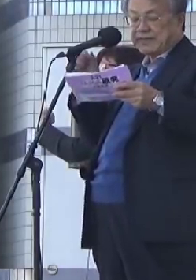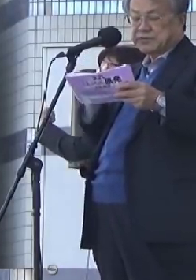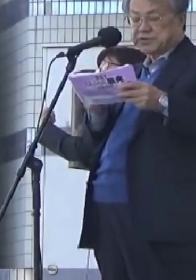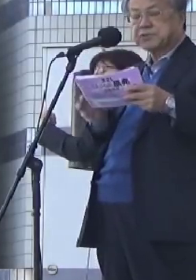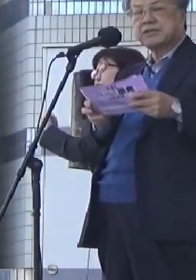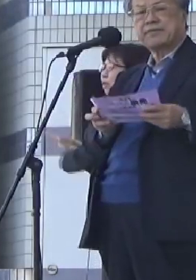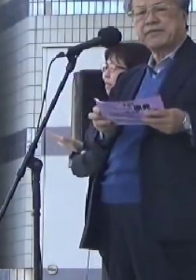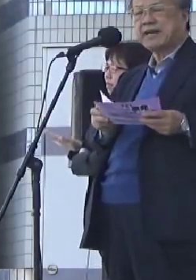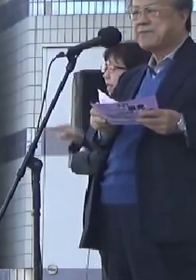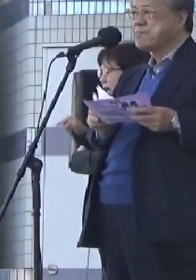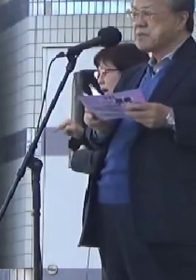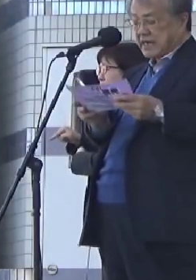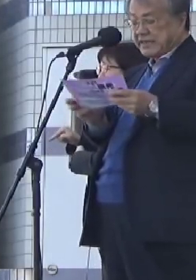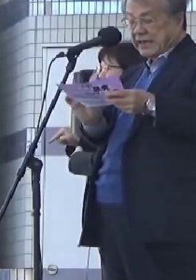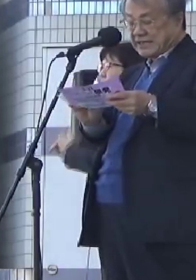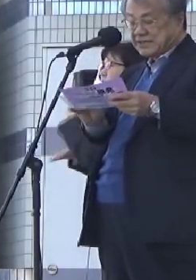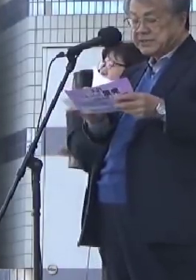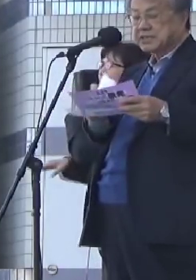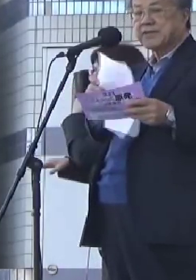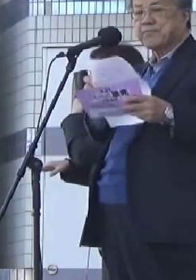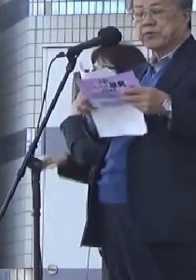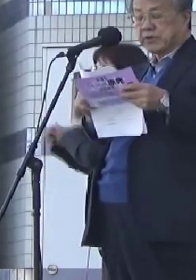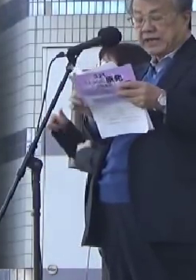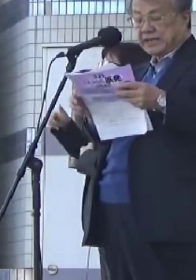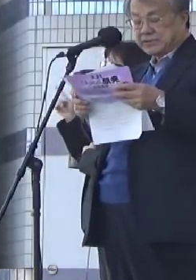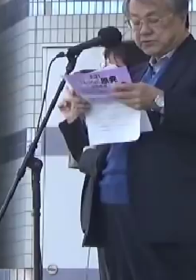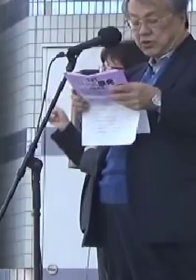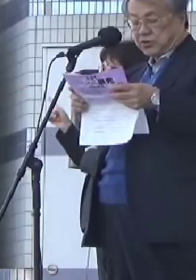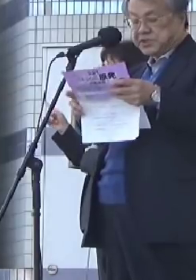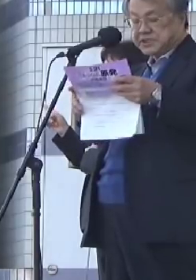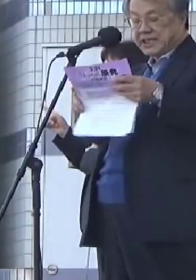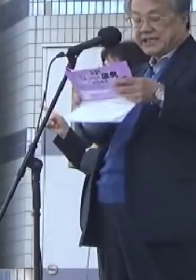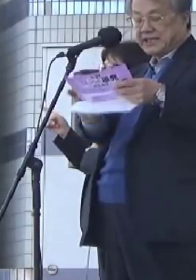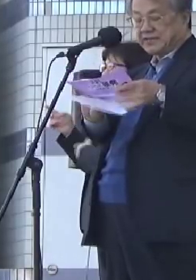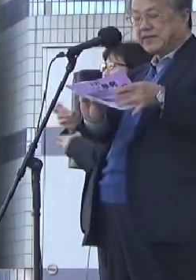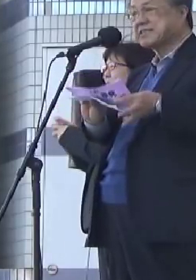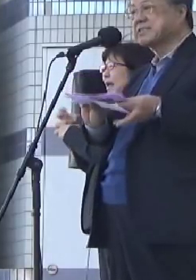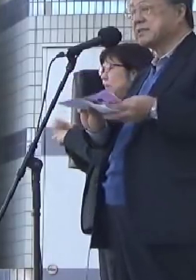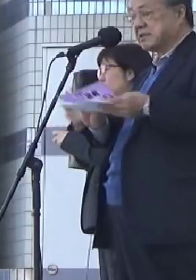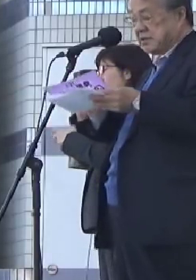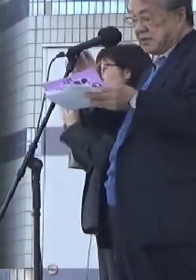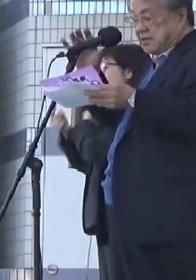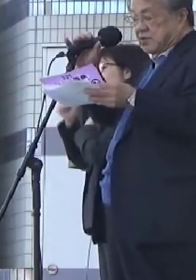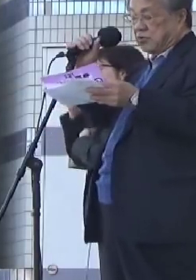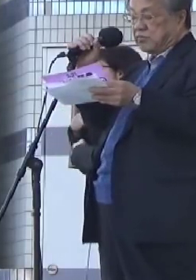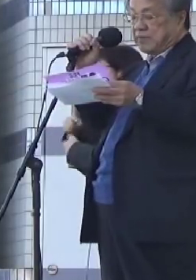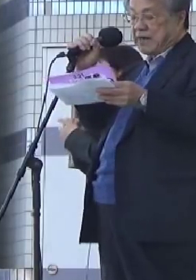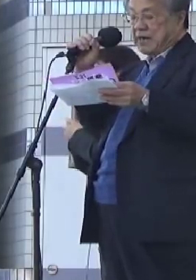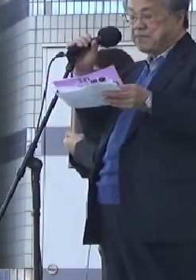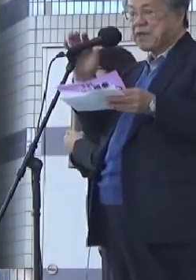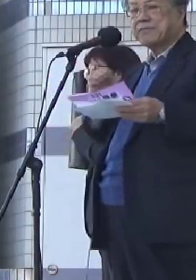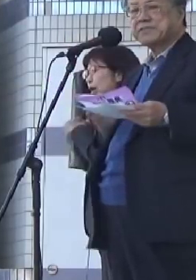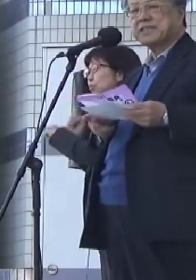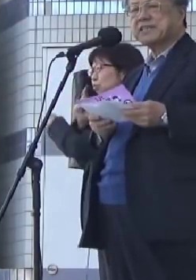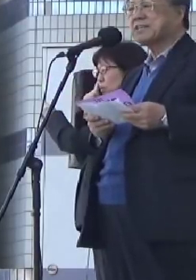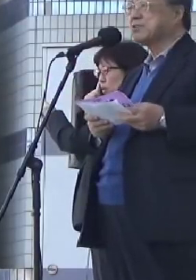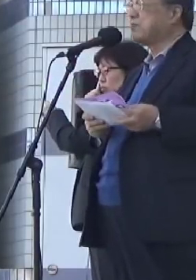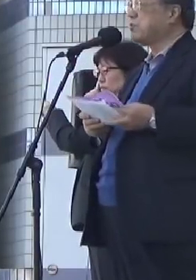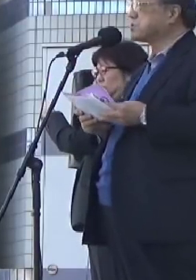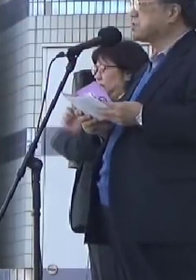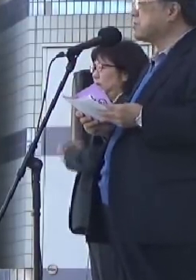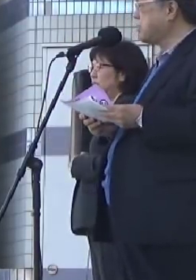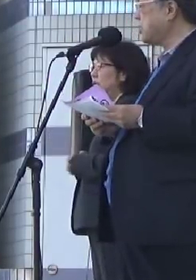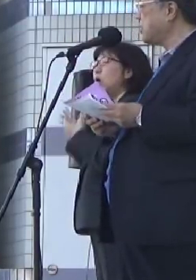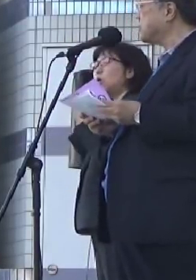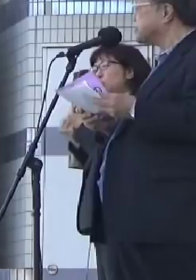支持基盤とする安倍は必ず憲法改悪を仕掛けてきます。このまま安倍政権